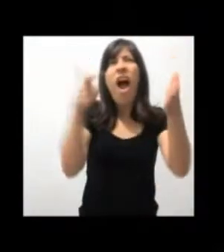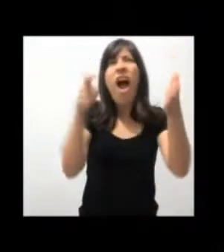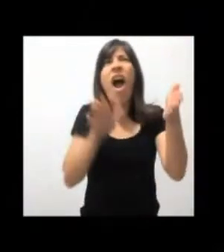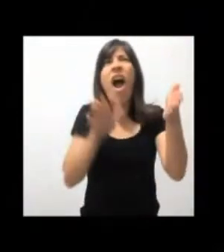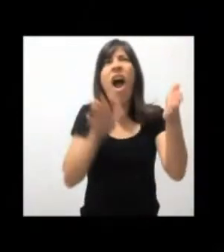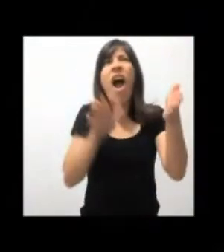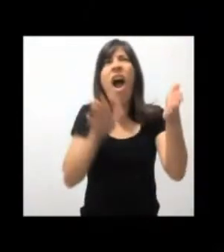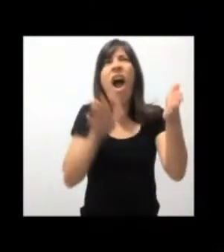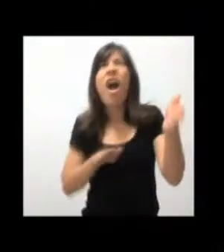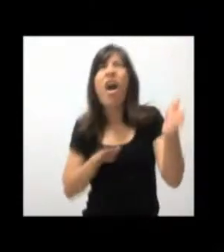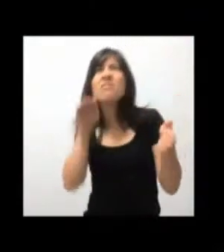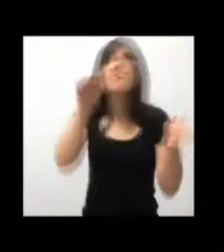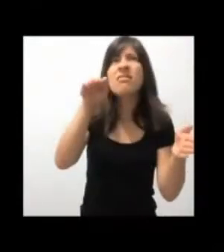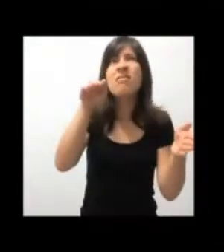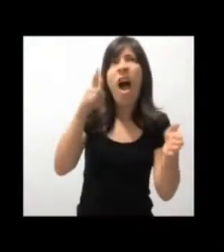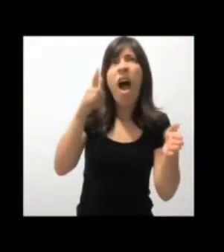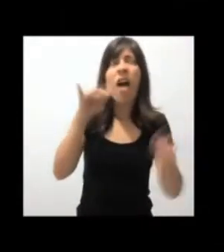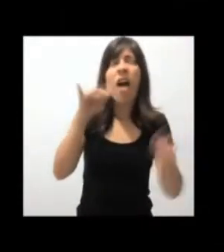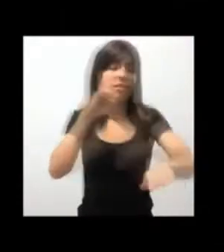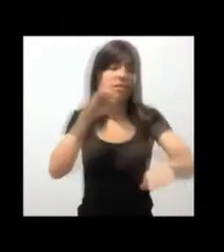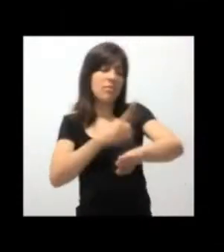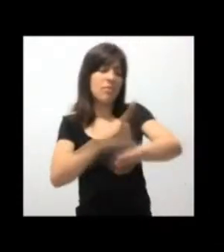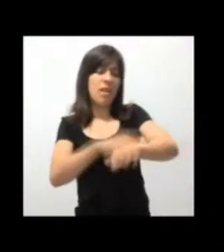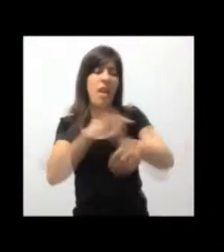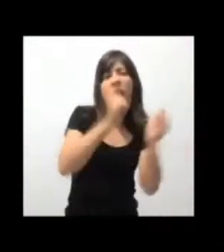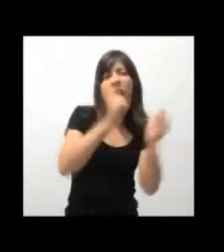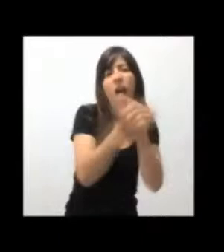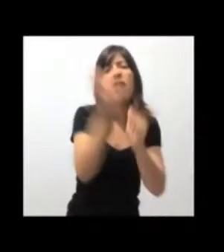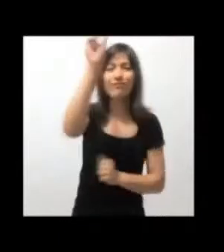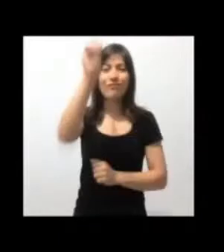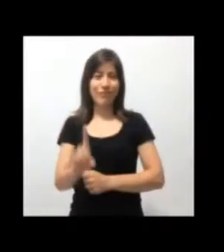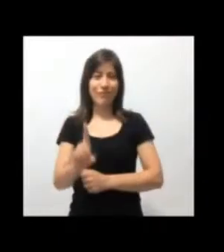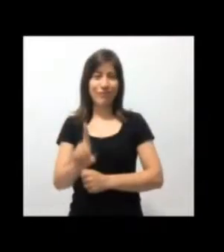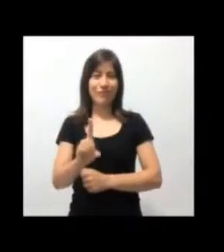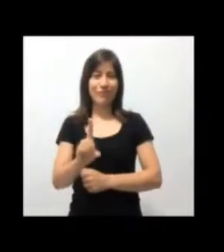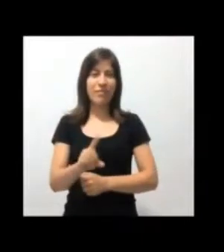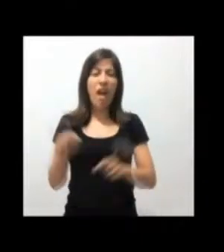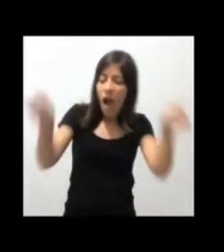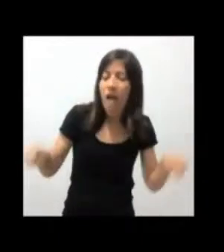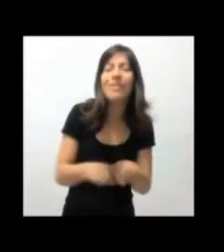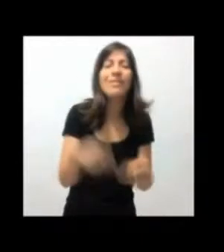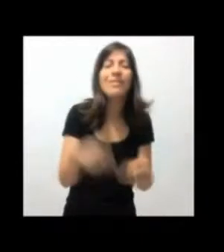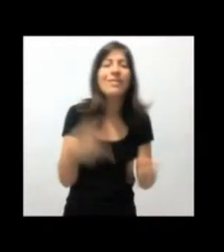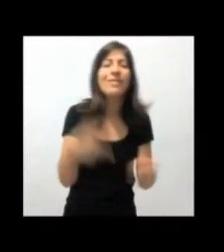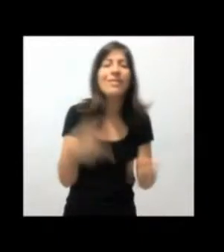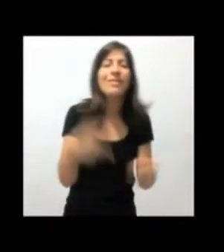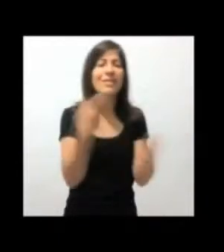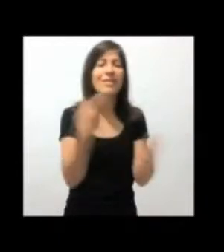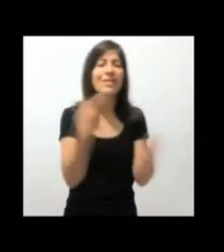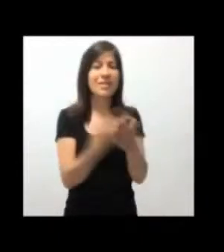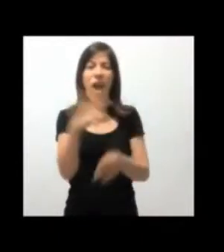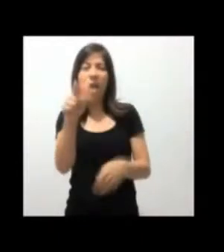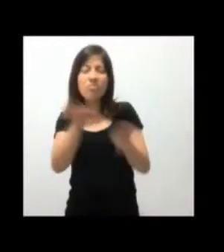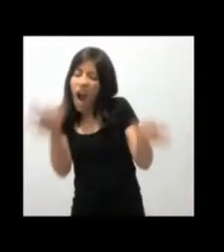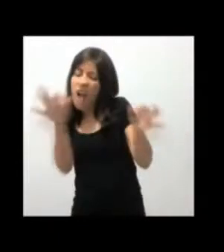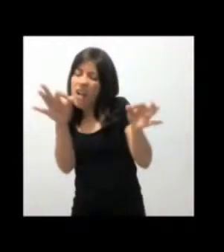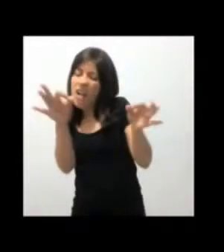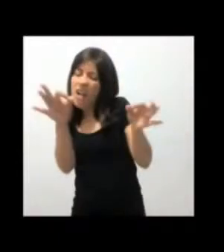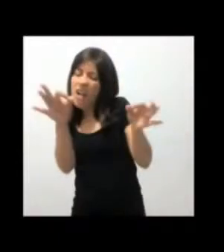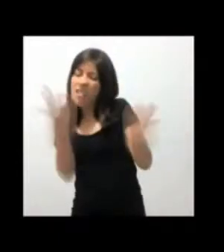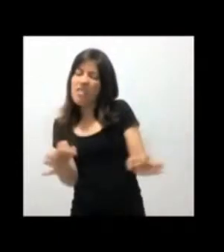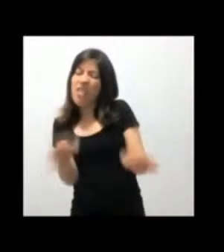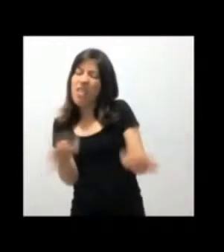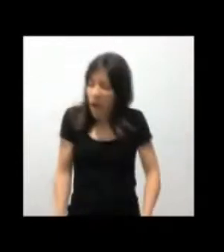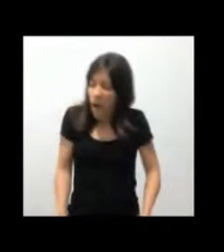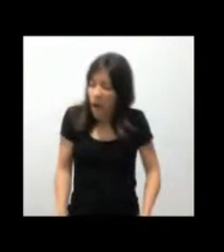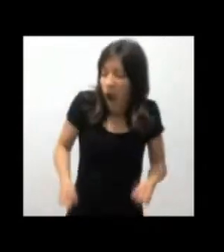na sala de aula não tem uma mesa para ele encaixar a cadeira de roda, para ele poder estudar adequadamente. É